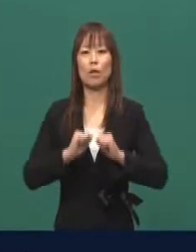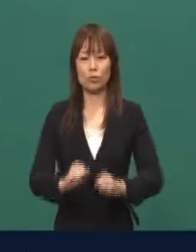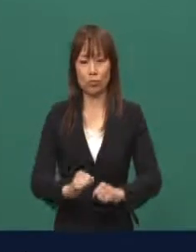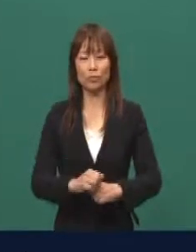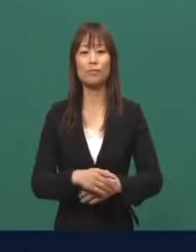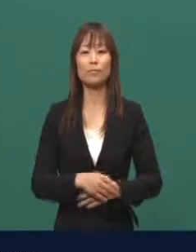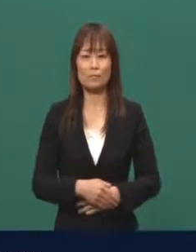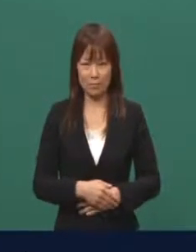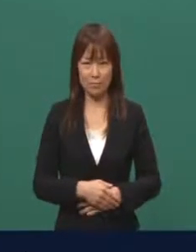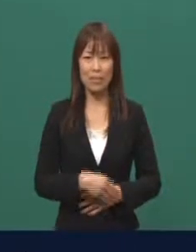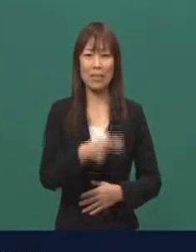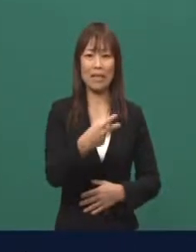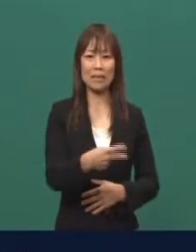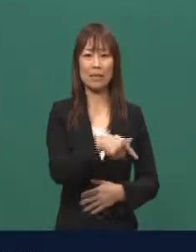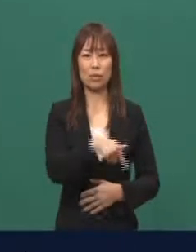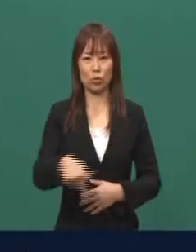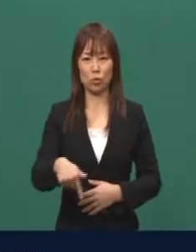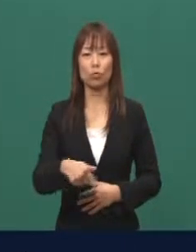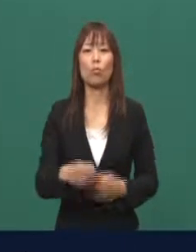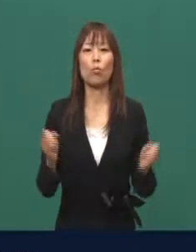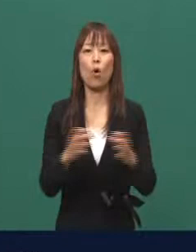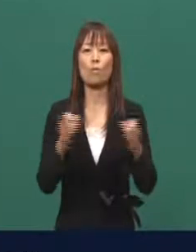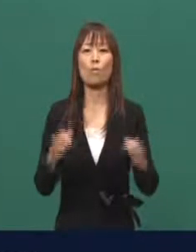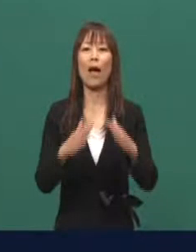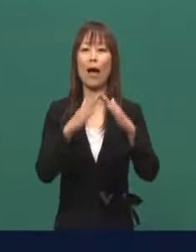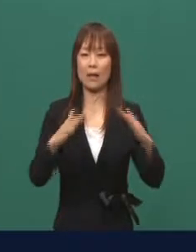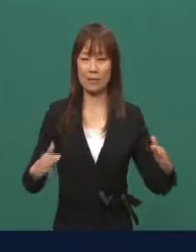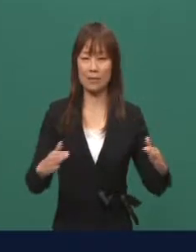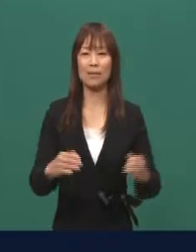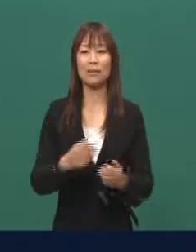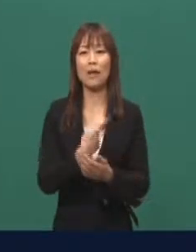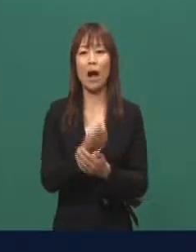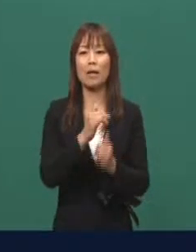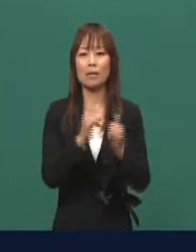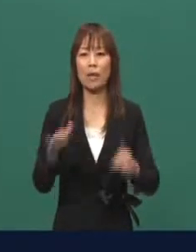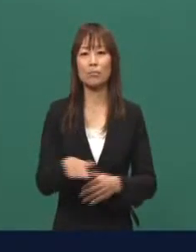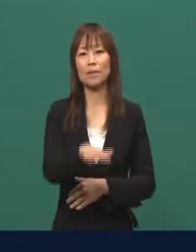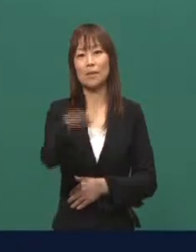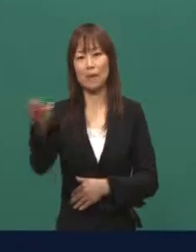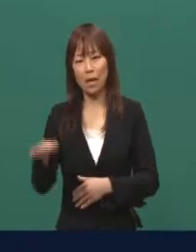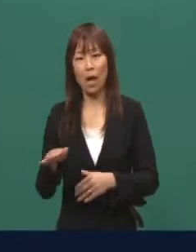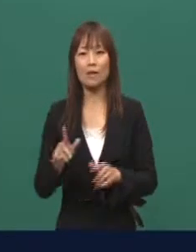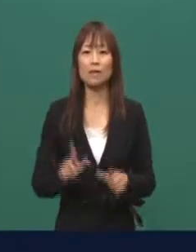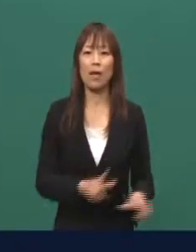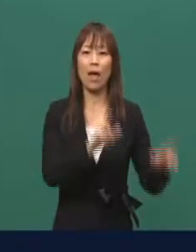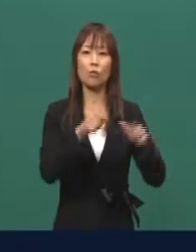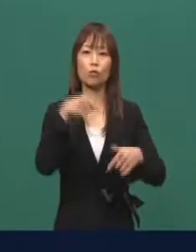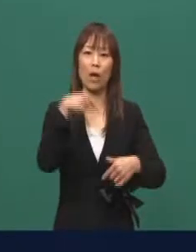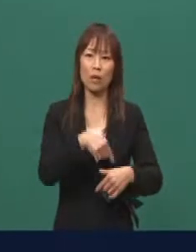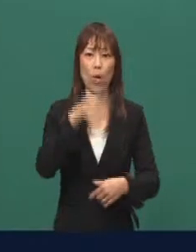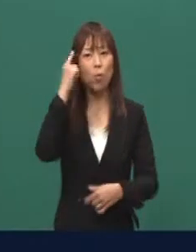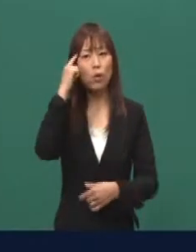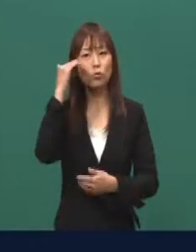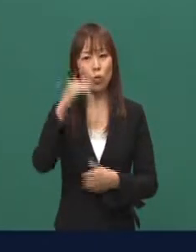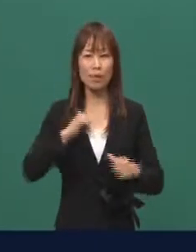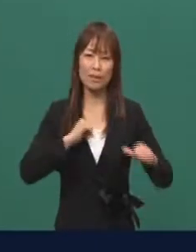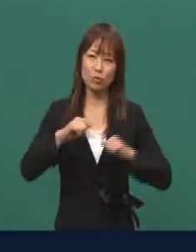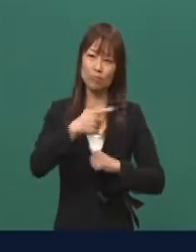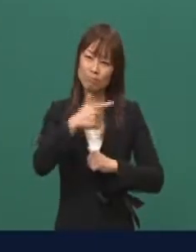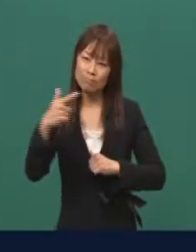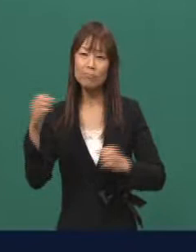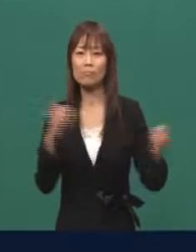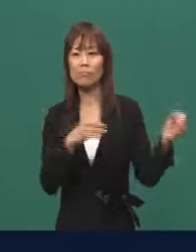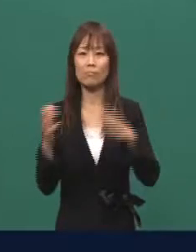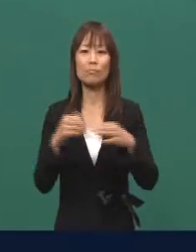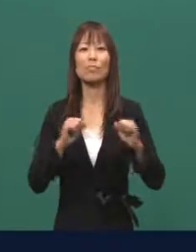説明する方法を学習します。二部は懇談会、参加者みんなで日頃の生活の中で